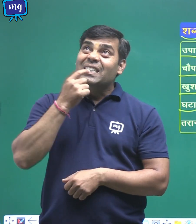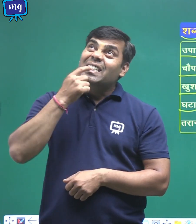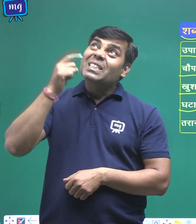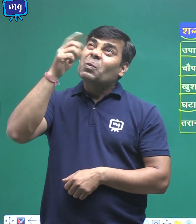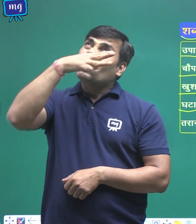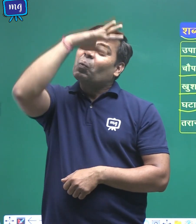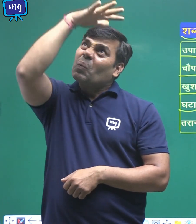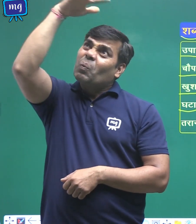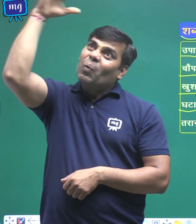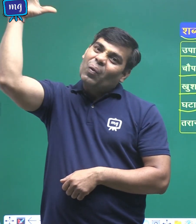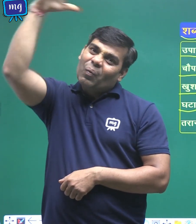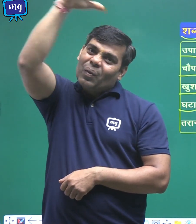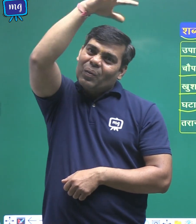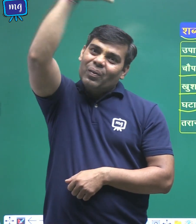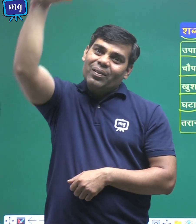बादल।